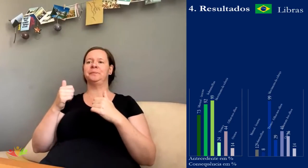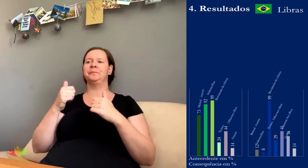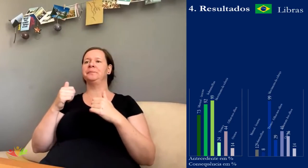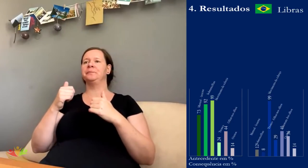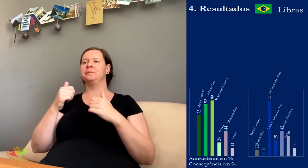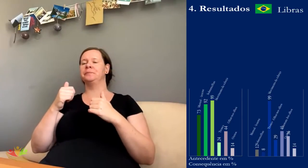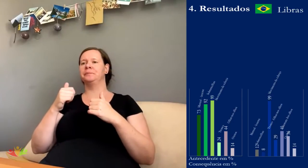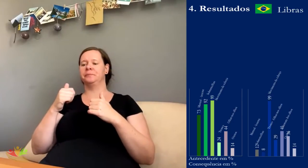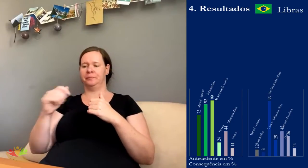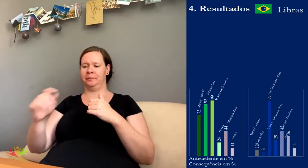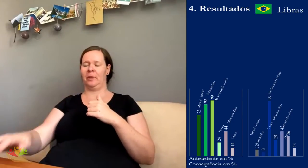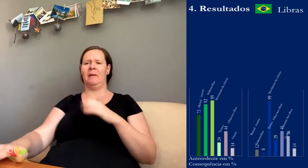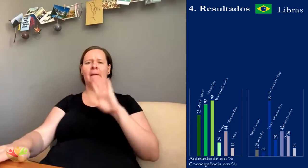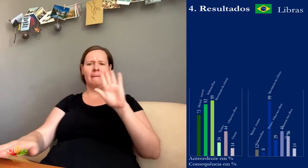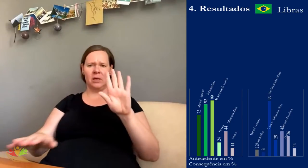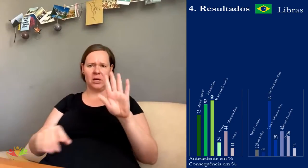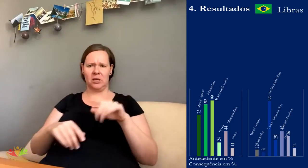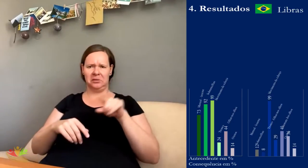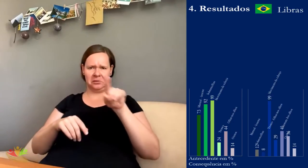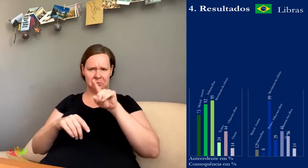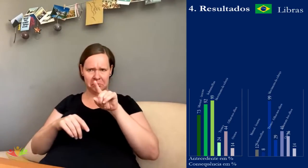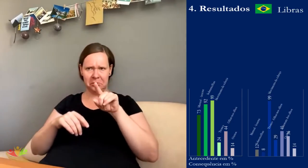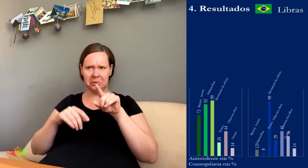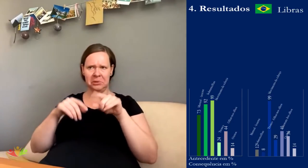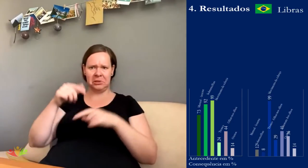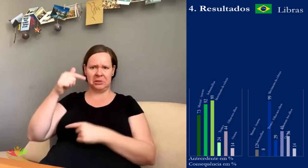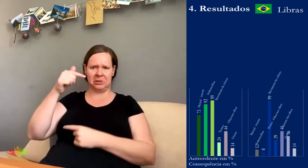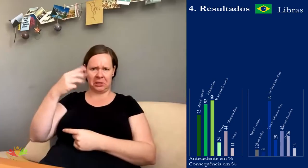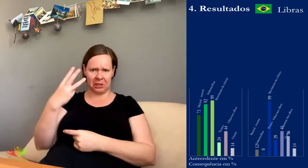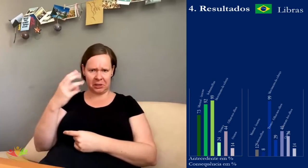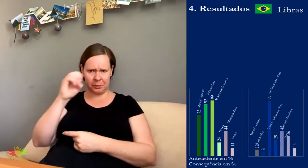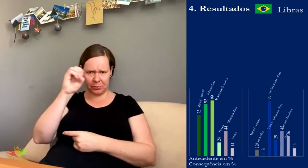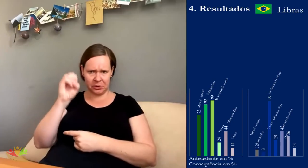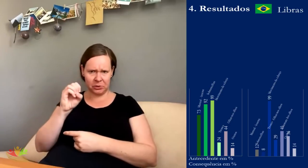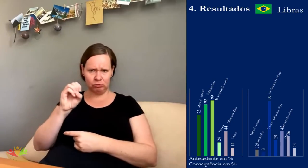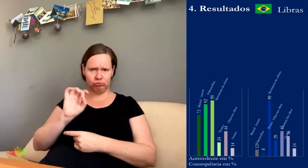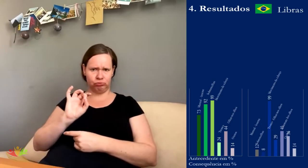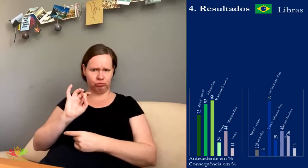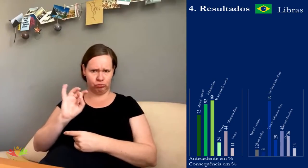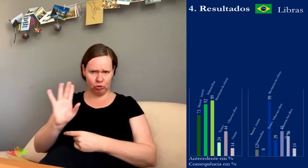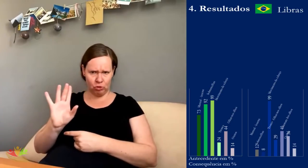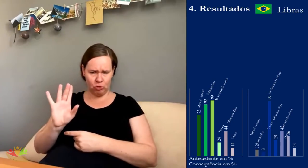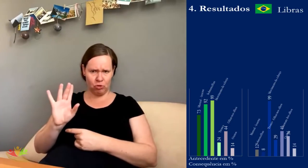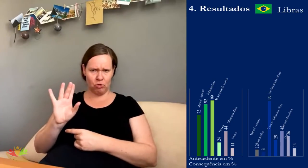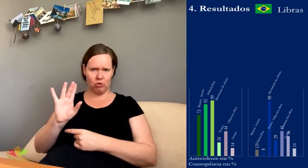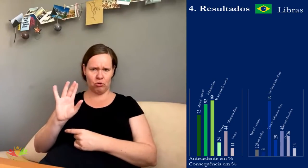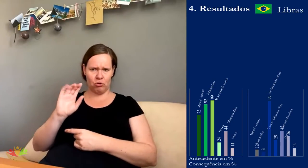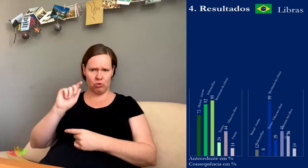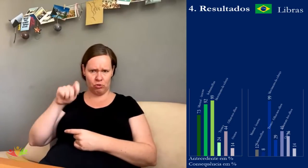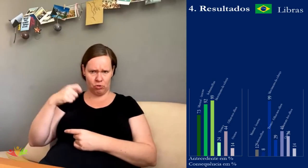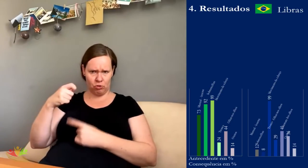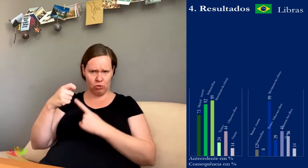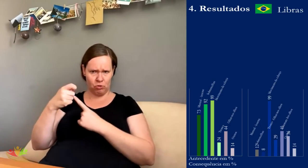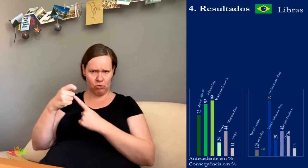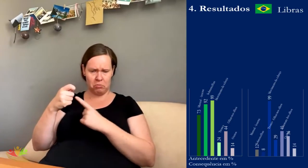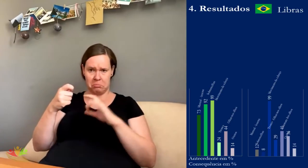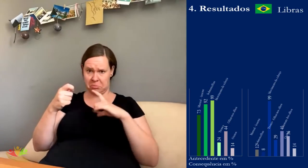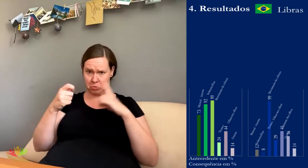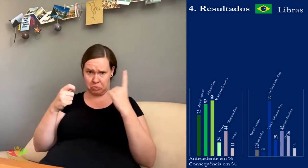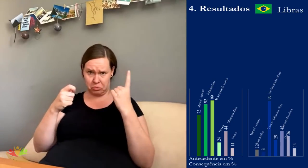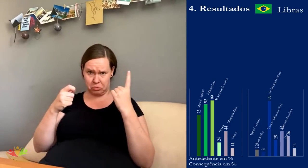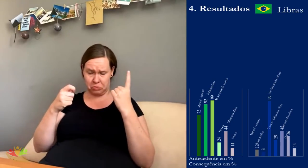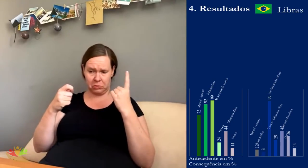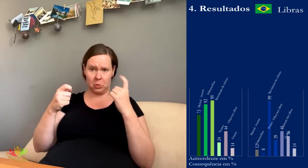frente, na oração consequente, o movimento é para trás. Então isso é importante para estabelecer o contraste entre essas orações.